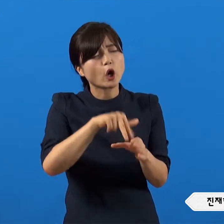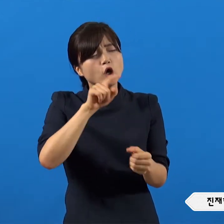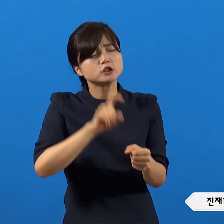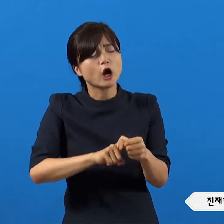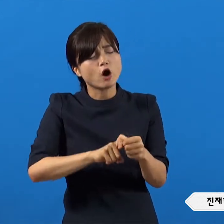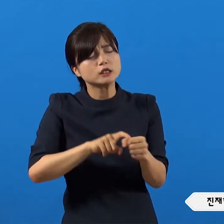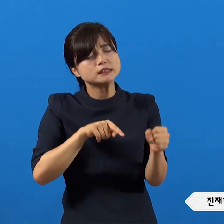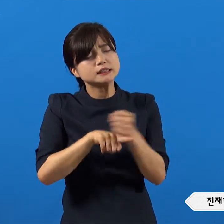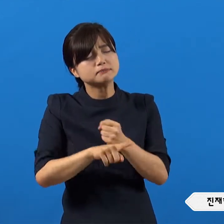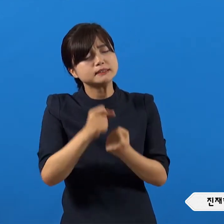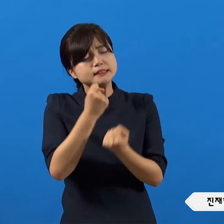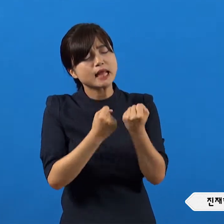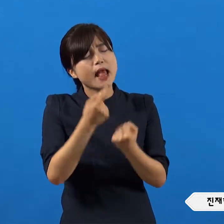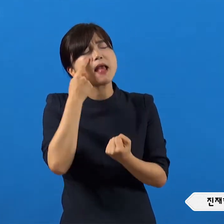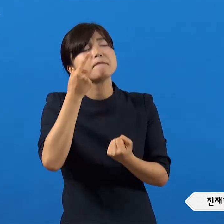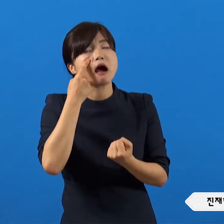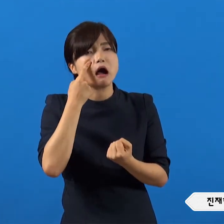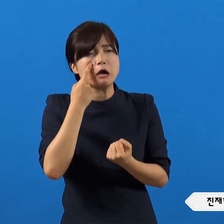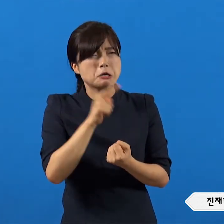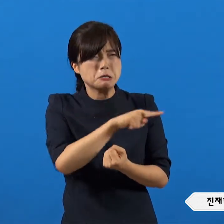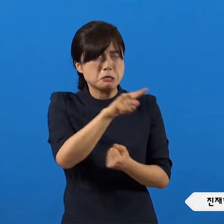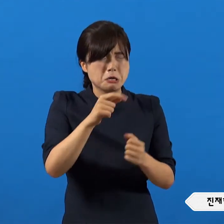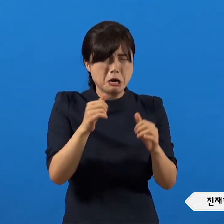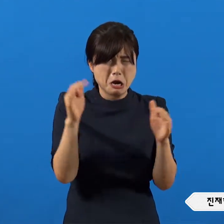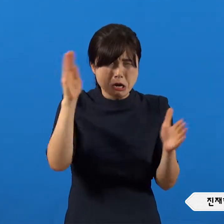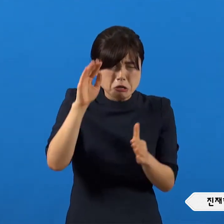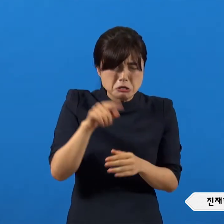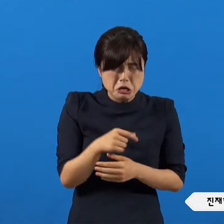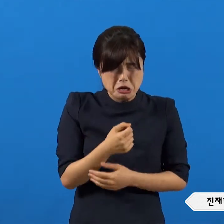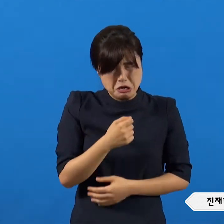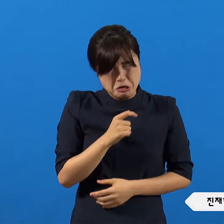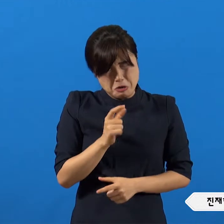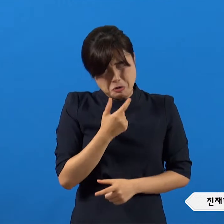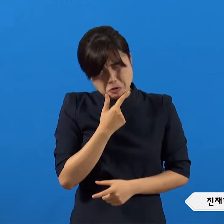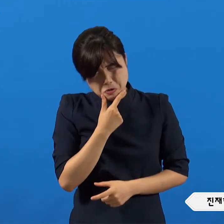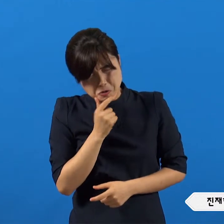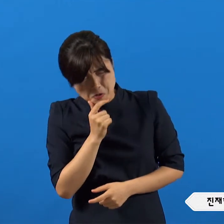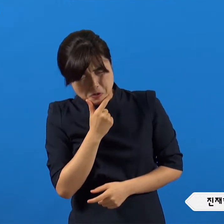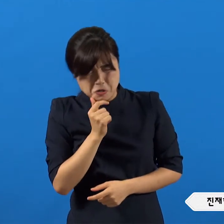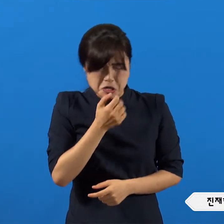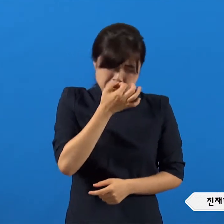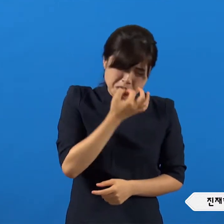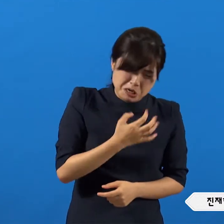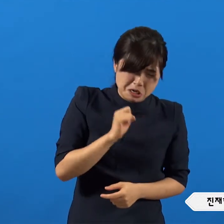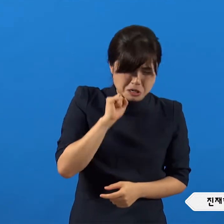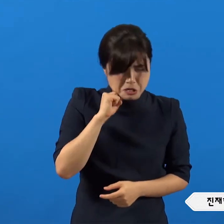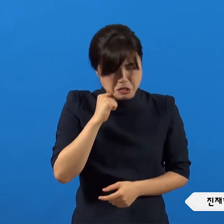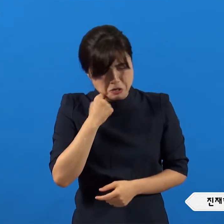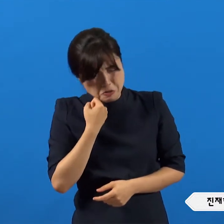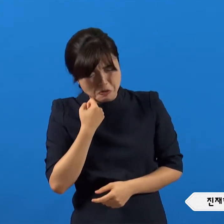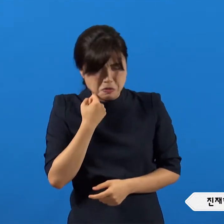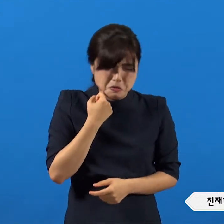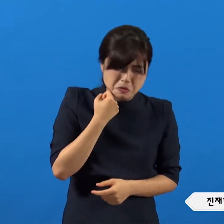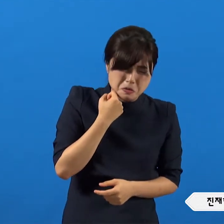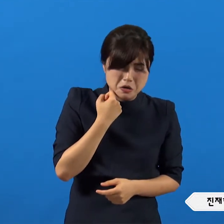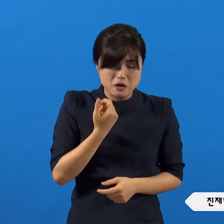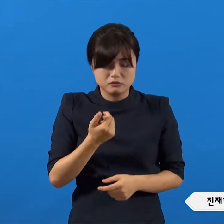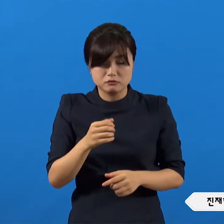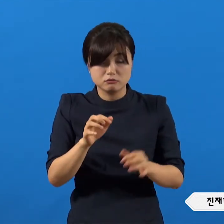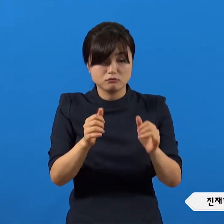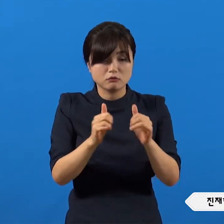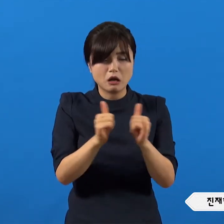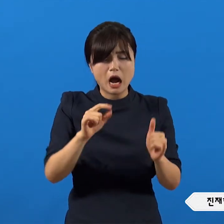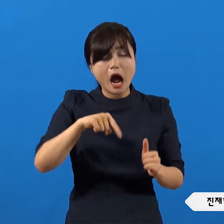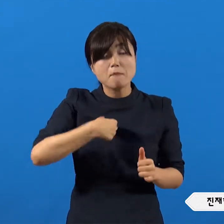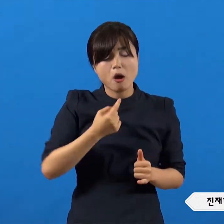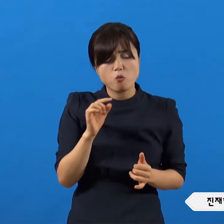서술하라. 학생들이 끙끙거리면서 쓰는데 한 학생이 아무것도 안 쓰고 멍하니 있어요. 다른 사람 다 나가는데